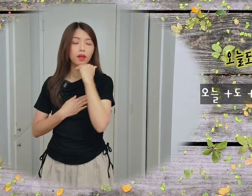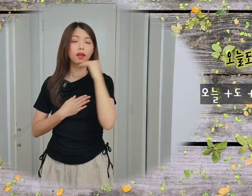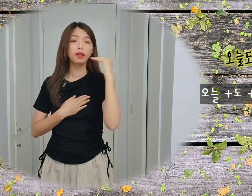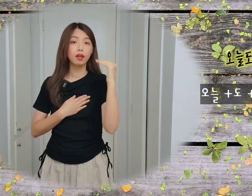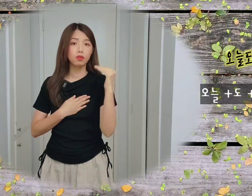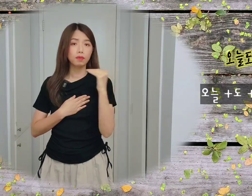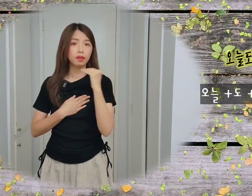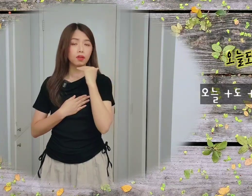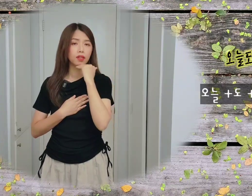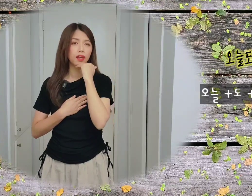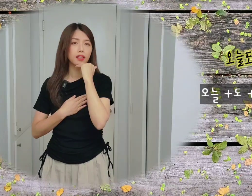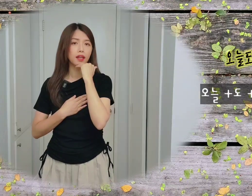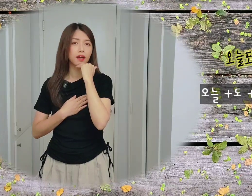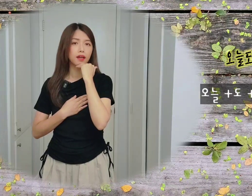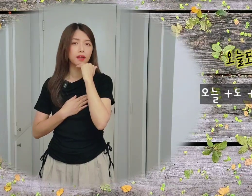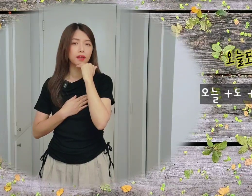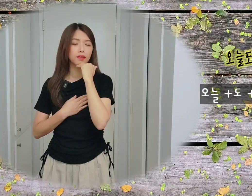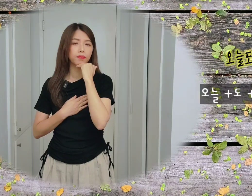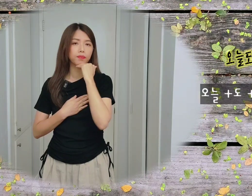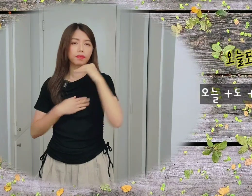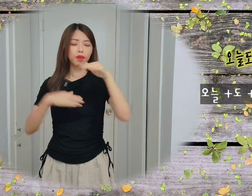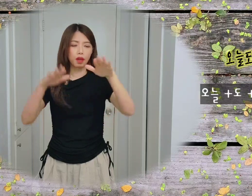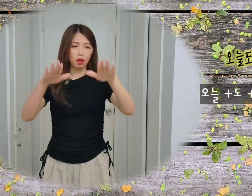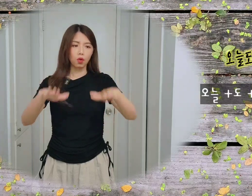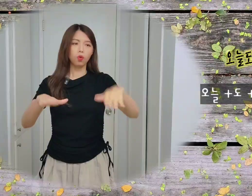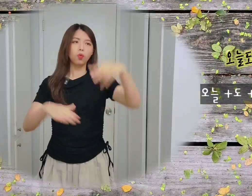턱에 대주시면 돼요. 기다리다.